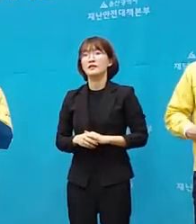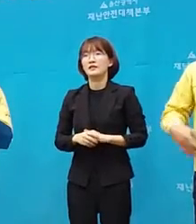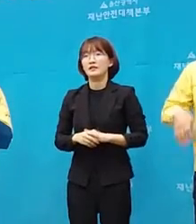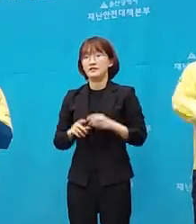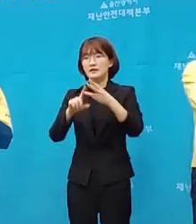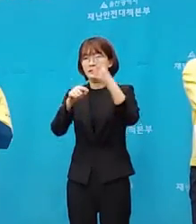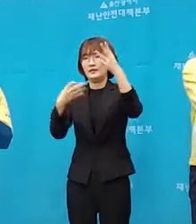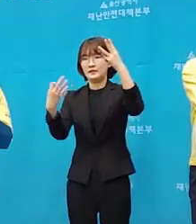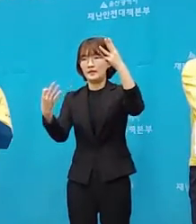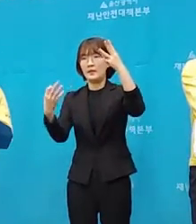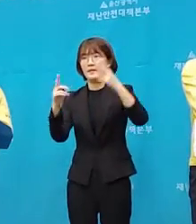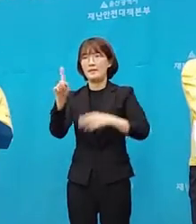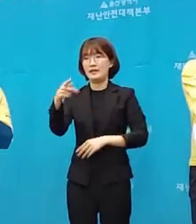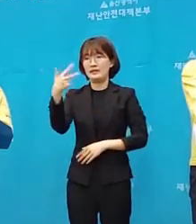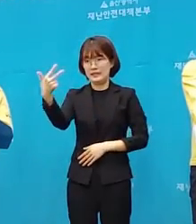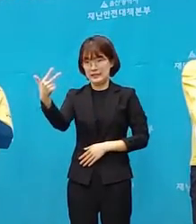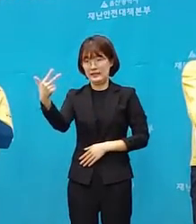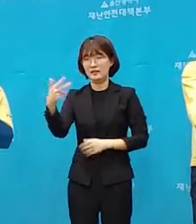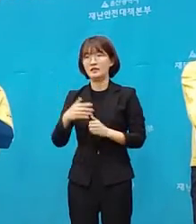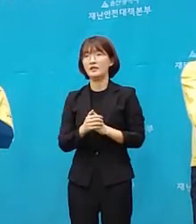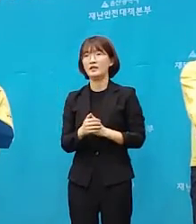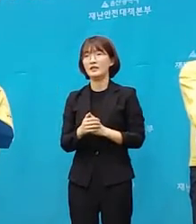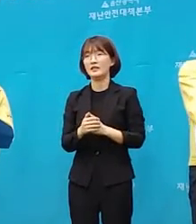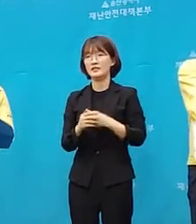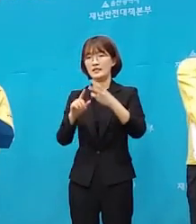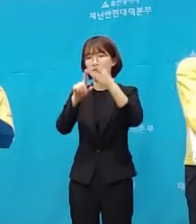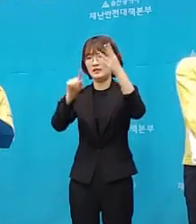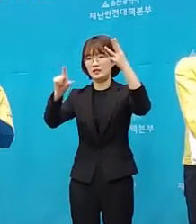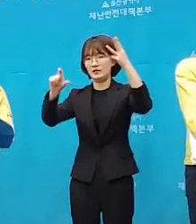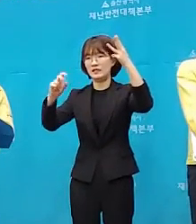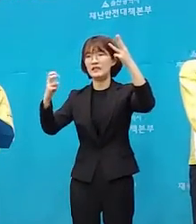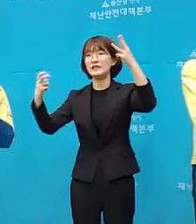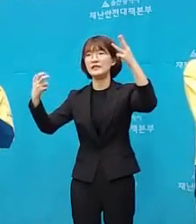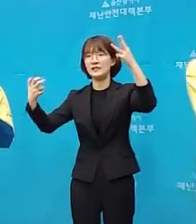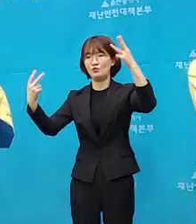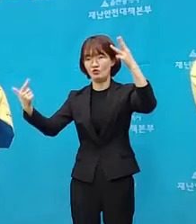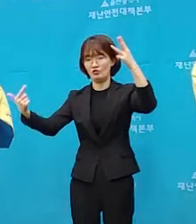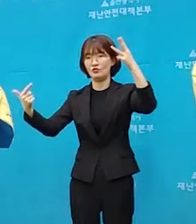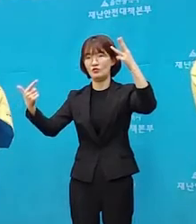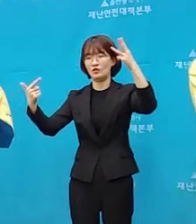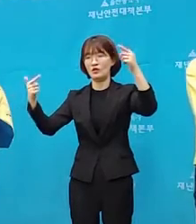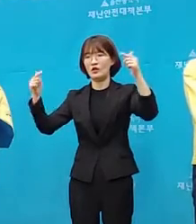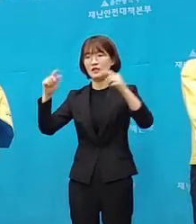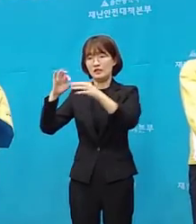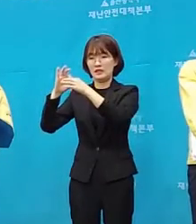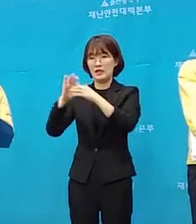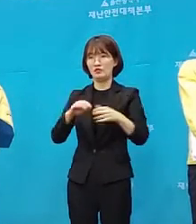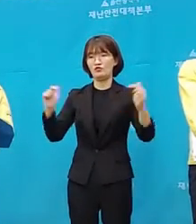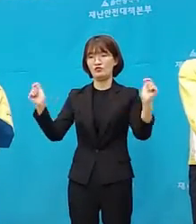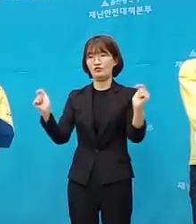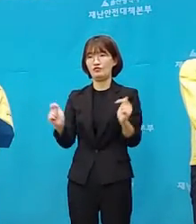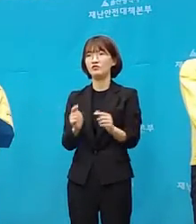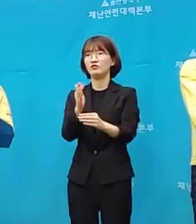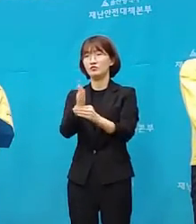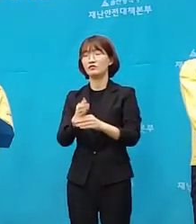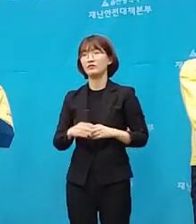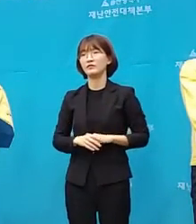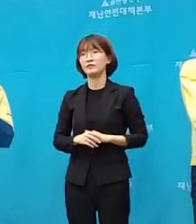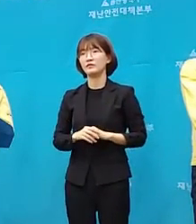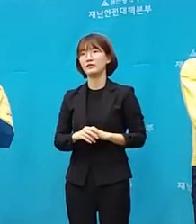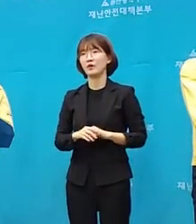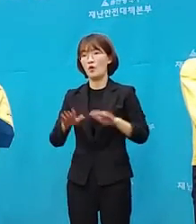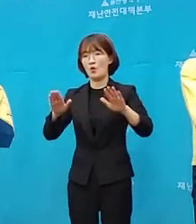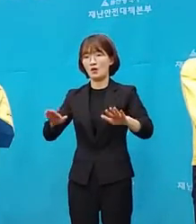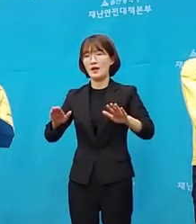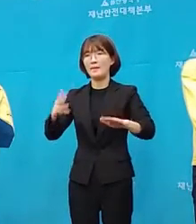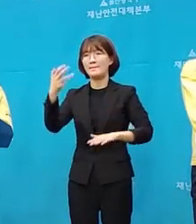3월 14일 107명 세상 숫자 있고 3월 15일 76명, 3월 16일 74명, 3월 17일